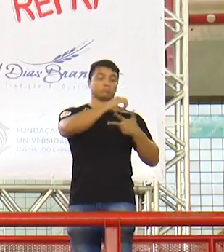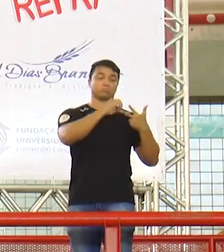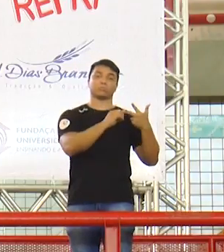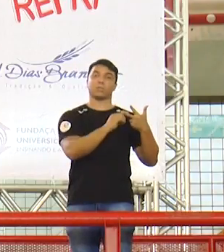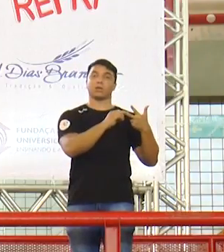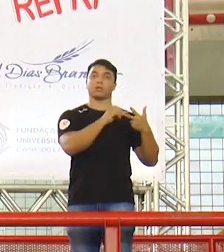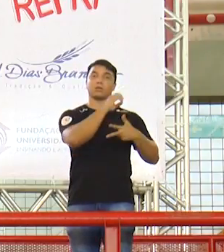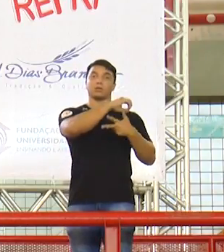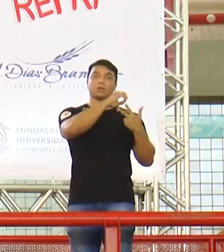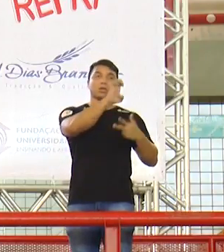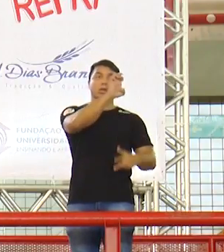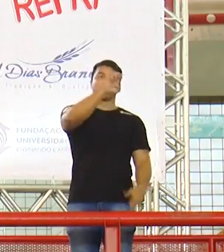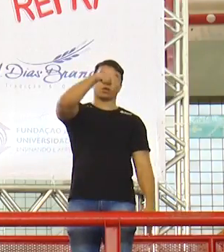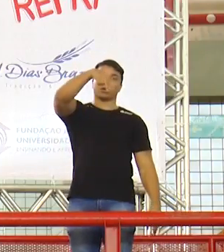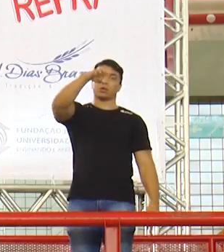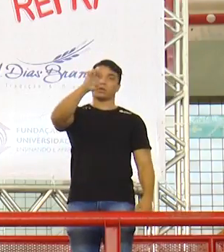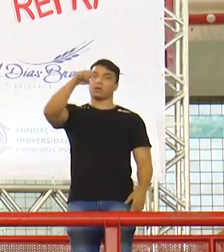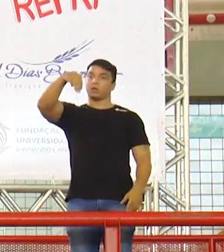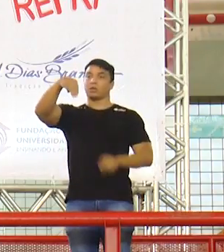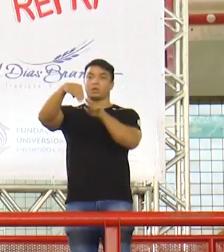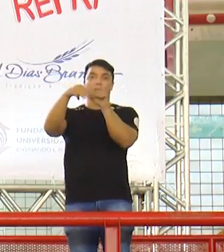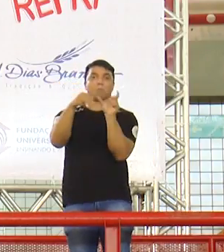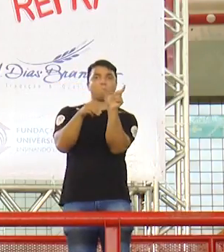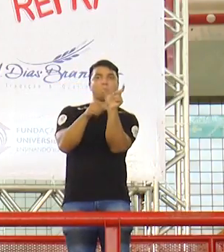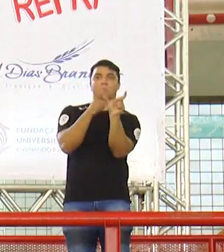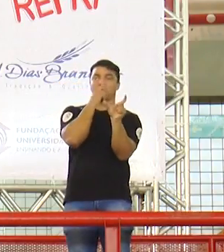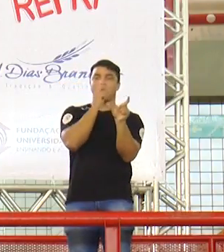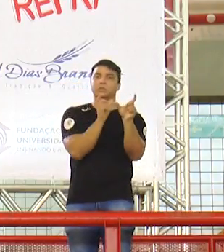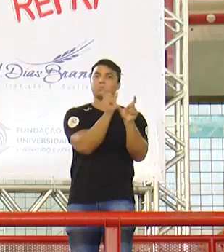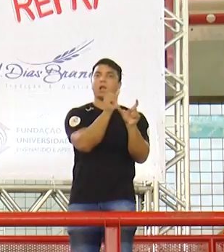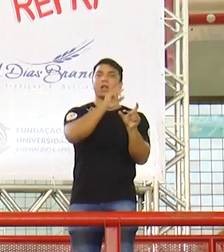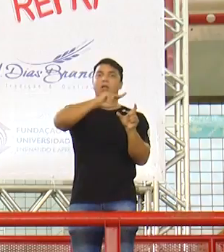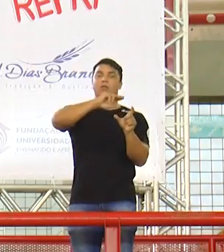Muitas vezes você usa a sigla Enem como se fosse uma palavra.